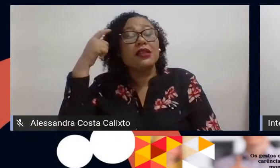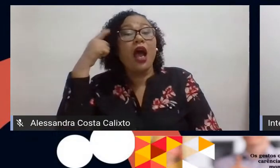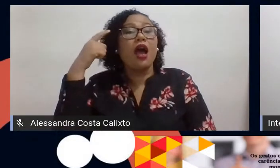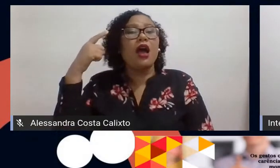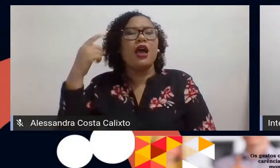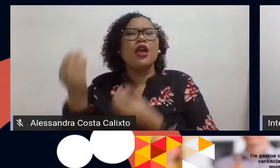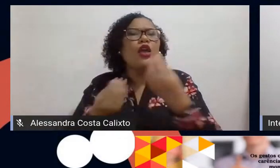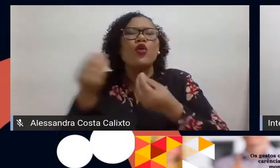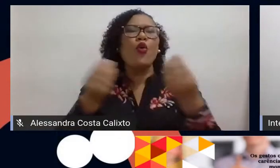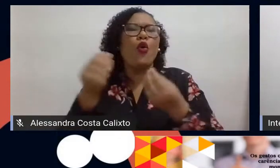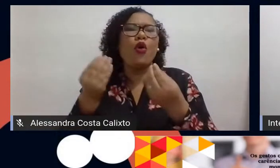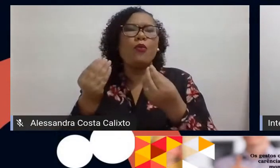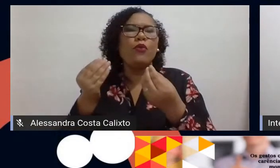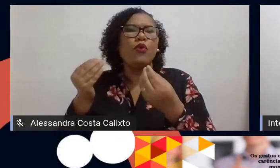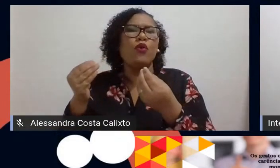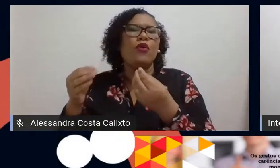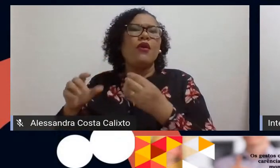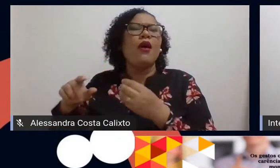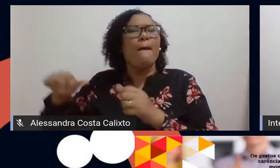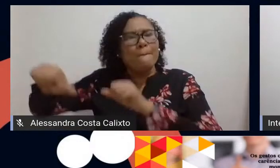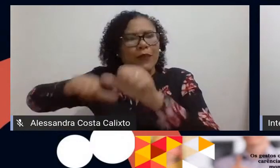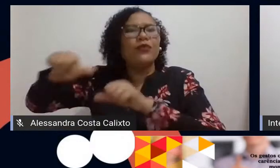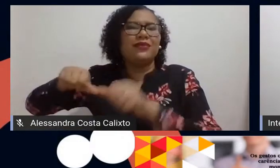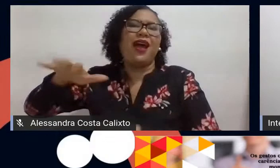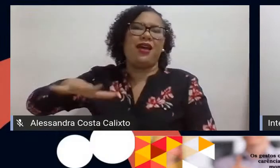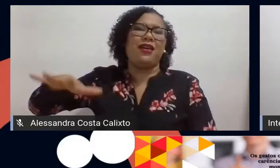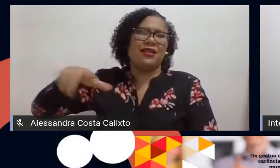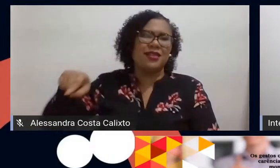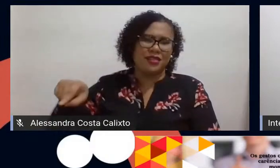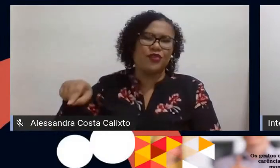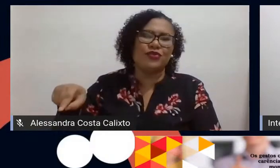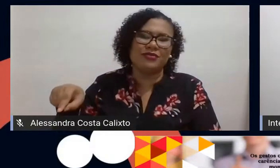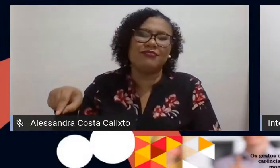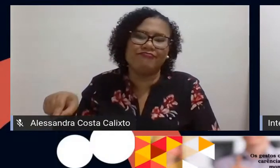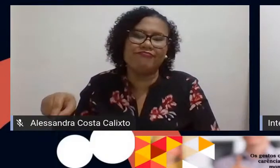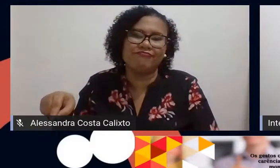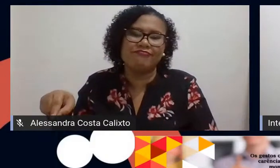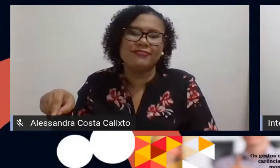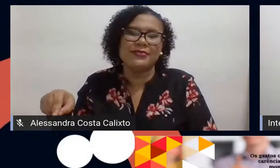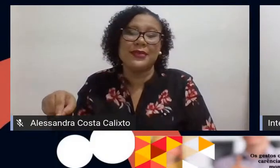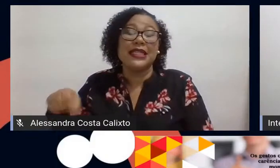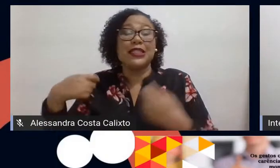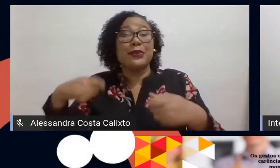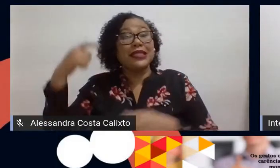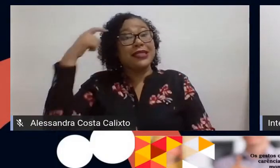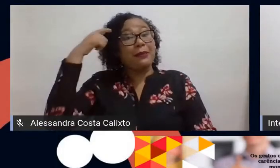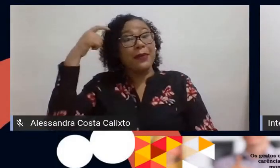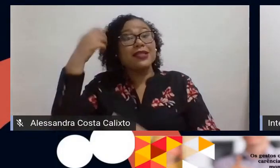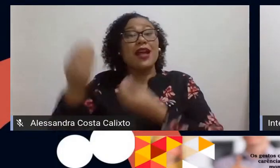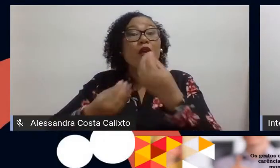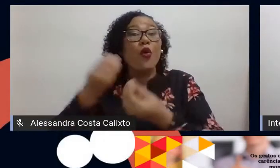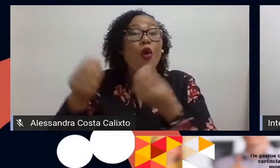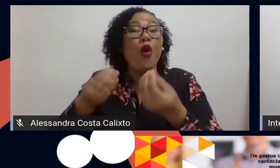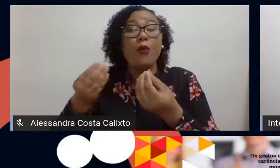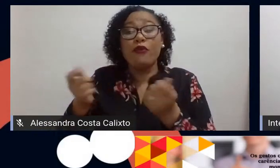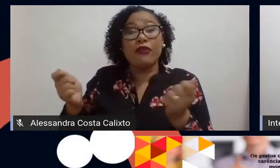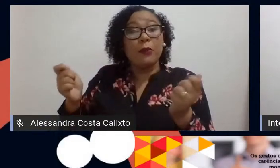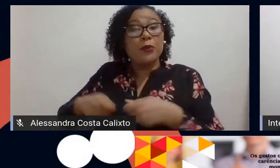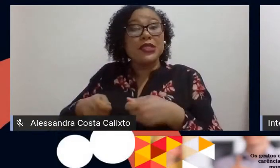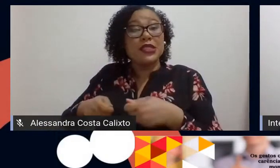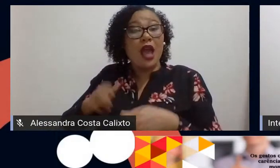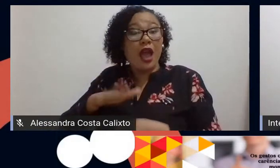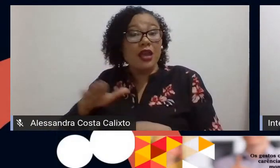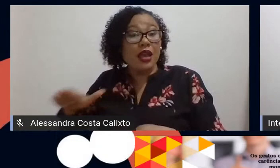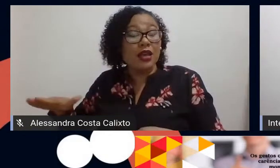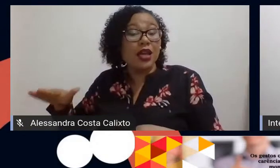uma necessidade, né, de se pensar em mudanças nesse ambiente escolar desse sujeito